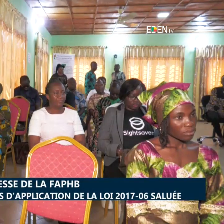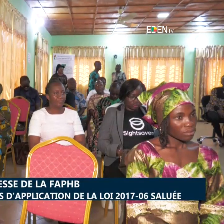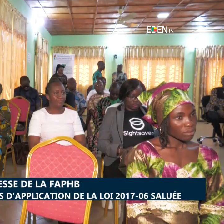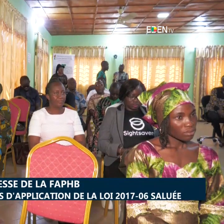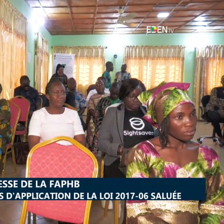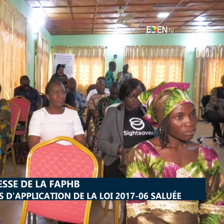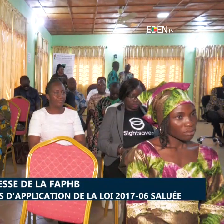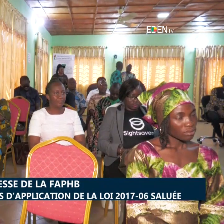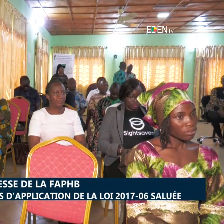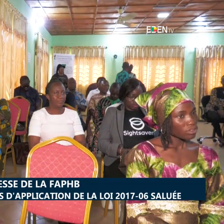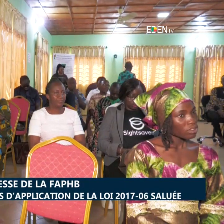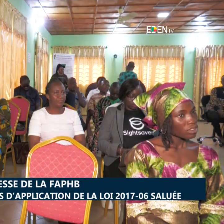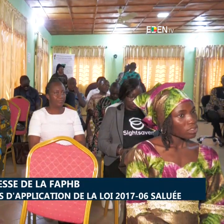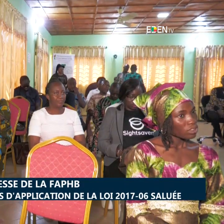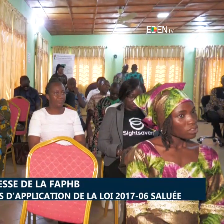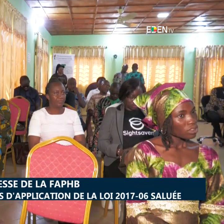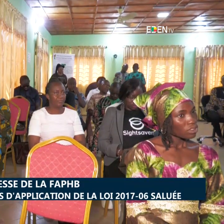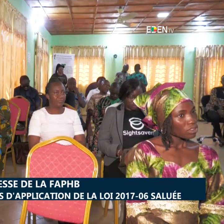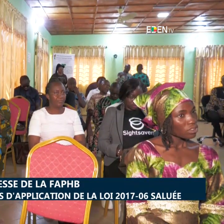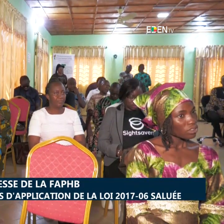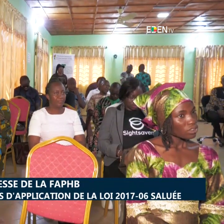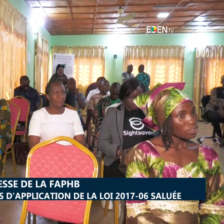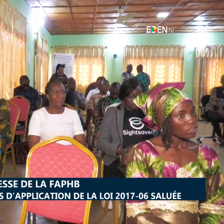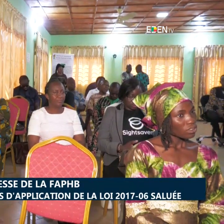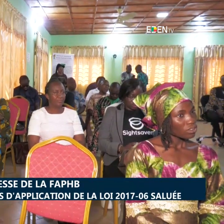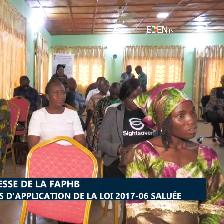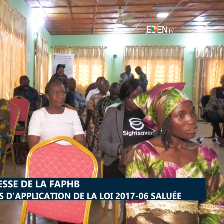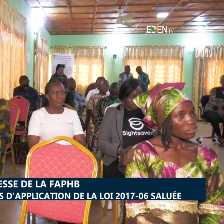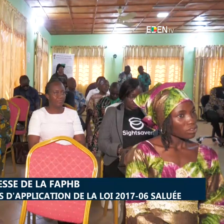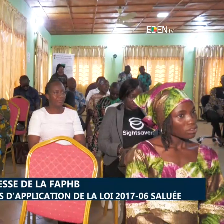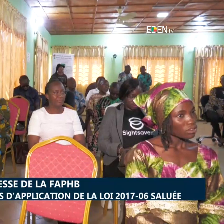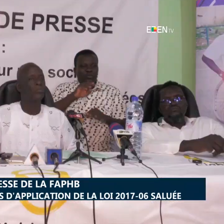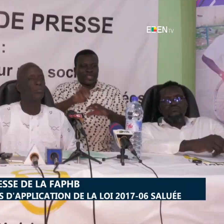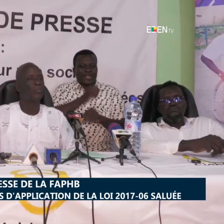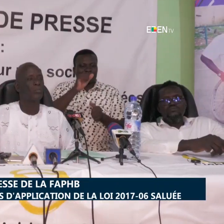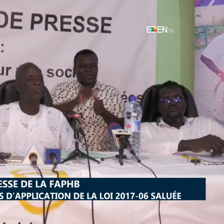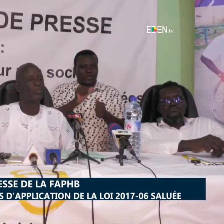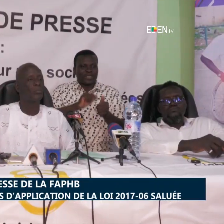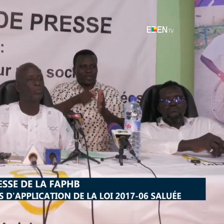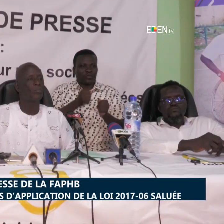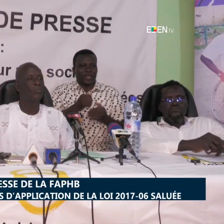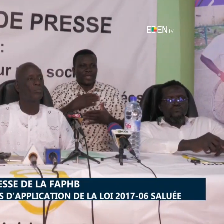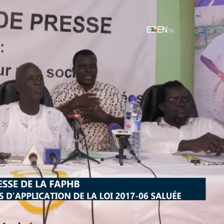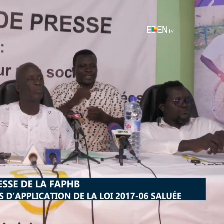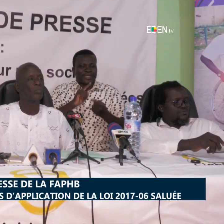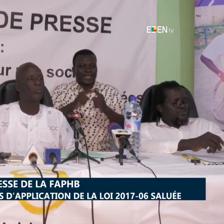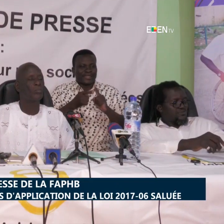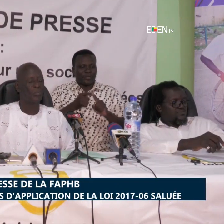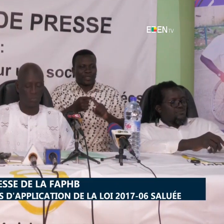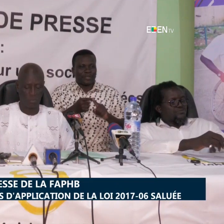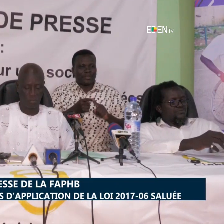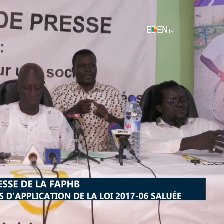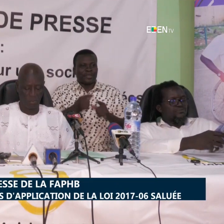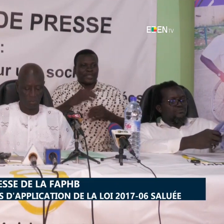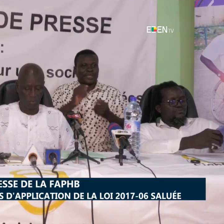Remercié de vive voix le chef de l'État, Patrice Talon, pour sa vision de ne laisser personne de côté dans la construction d'un Bénin prospère. Tel est l'objectif de